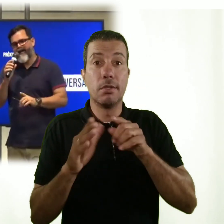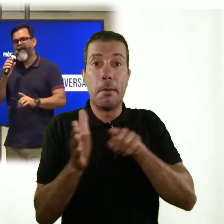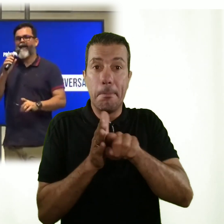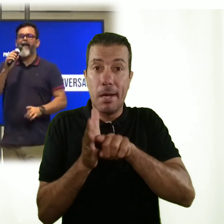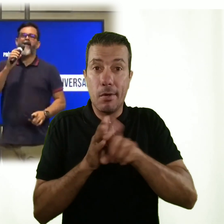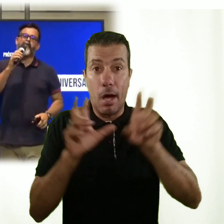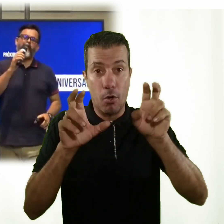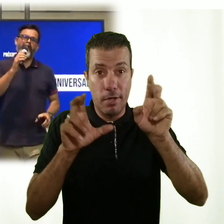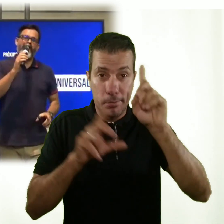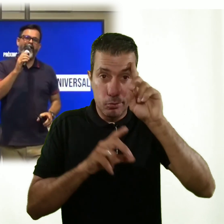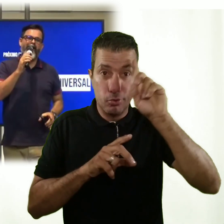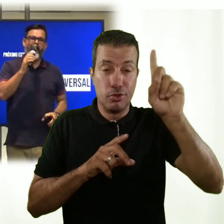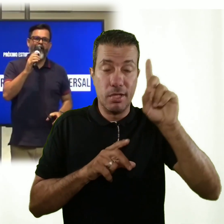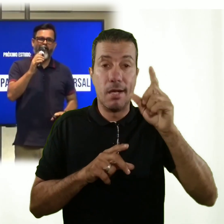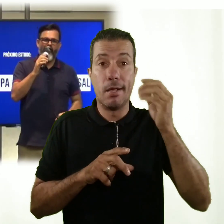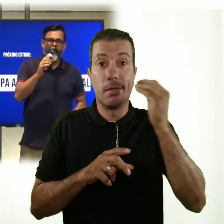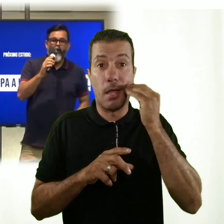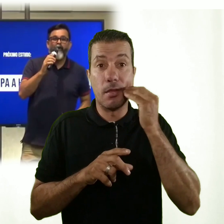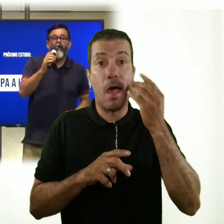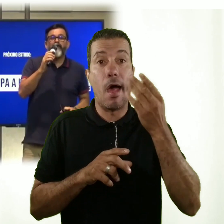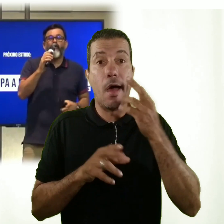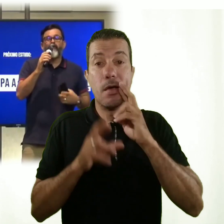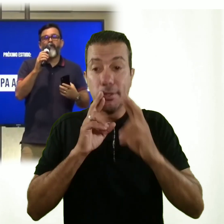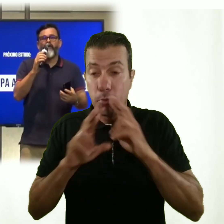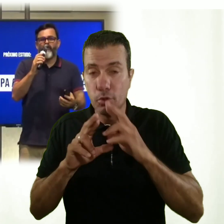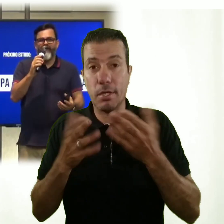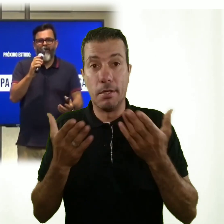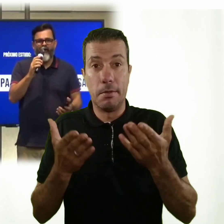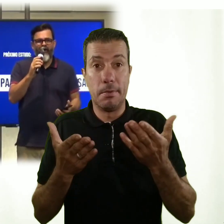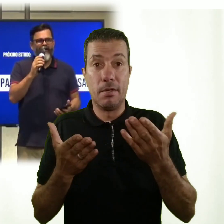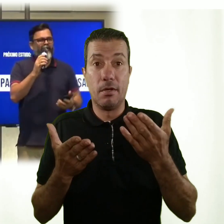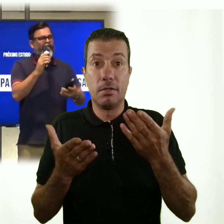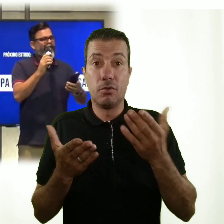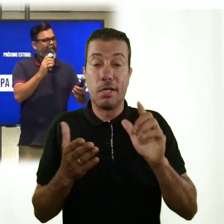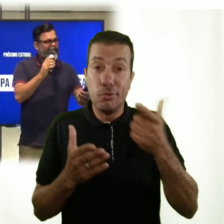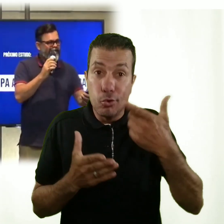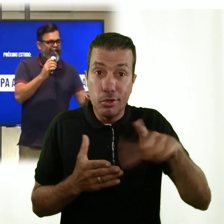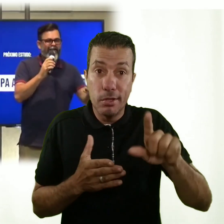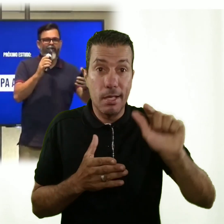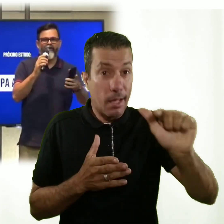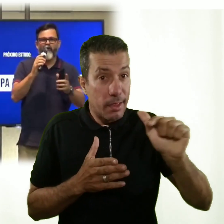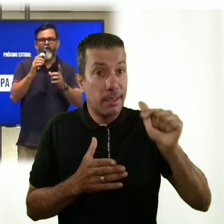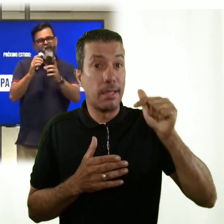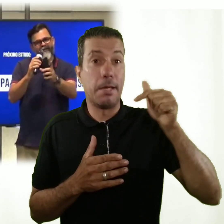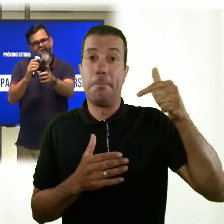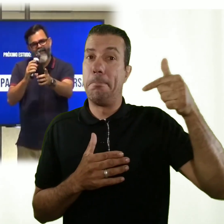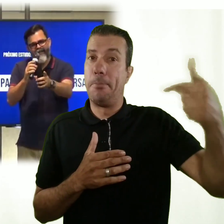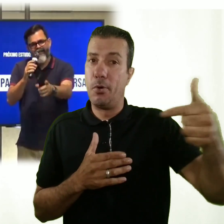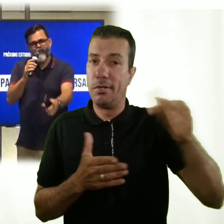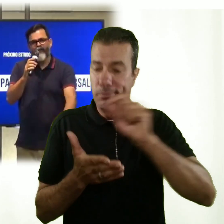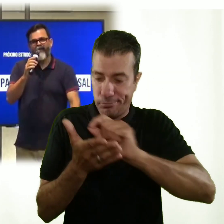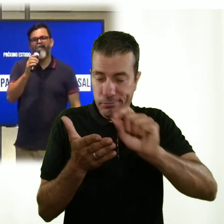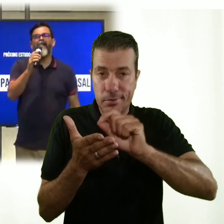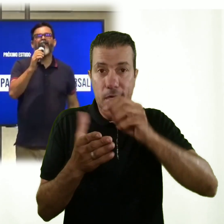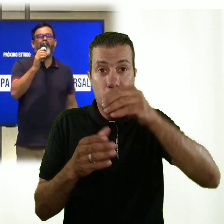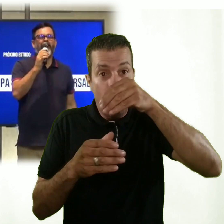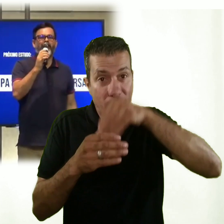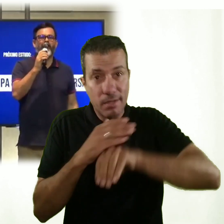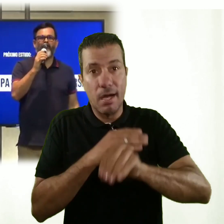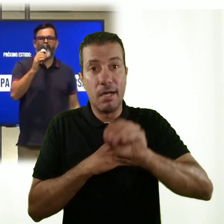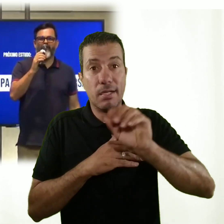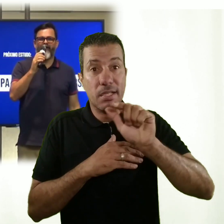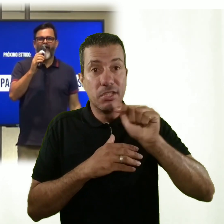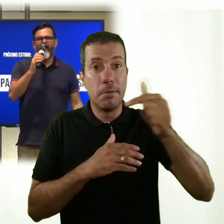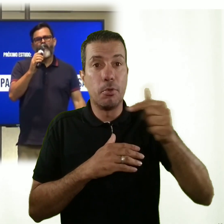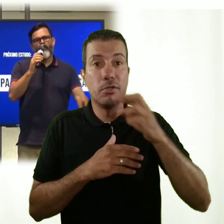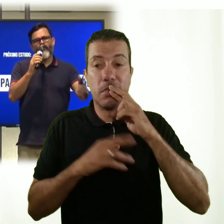nós vamos tentar responder aqui na hora, tá bom? O que nós não conseguimos responder na hora, ficará registrado e a nossa equipe vai tentar responder